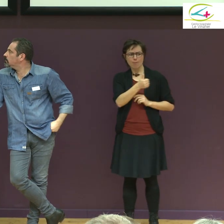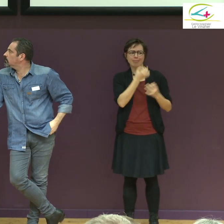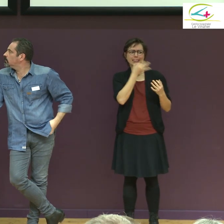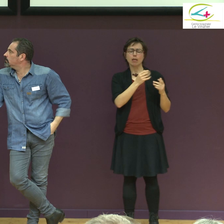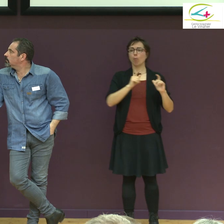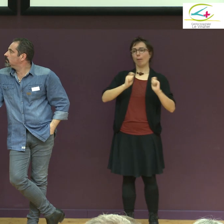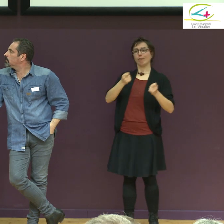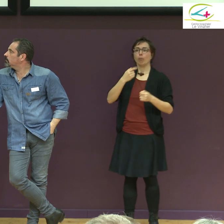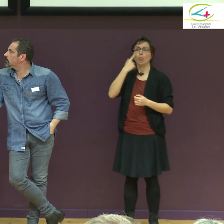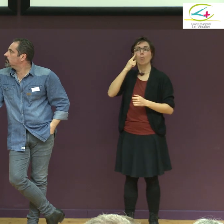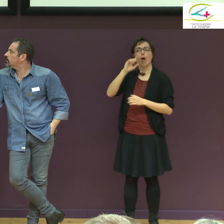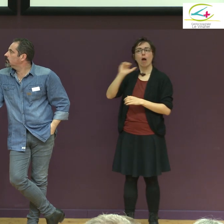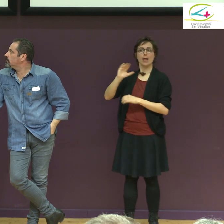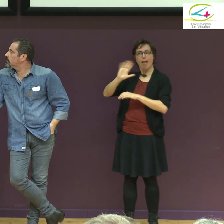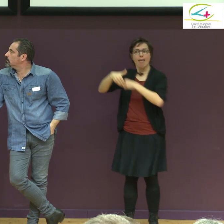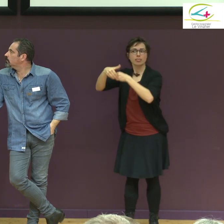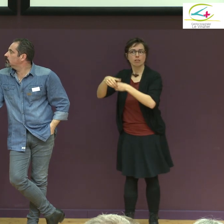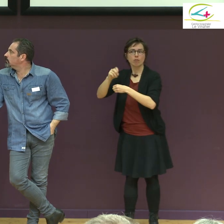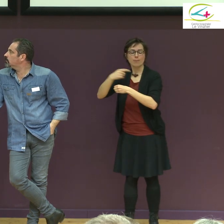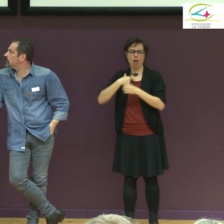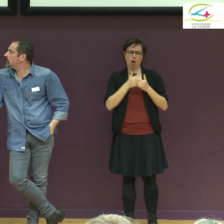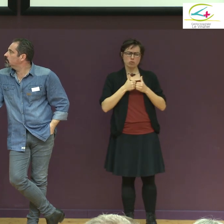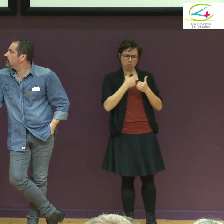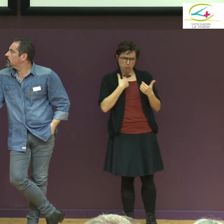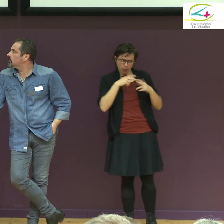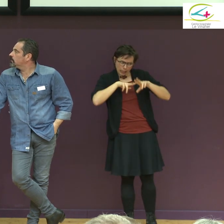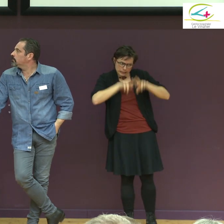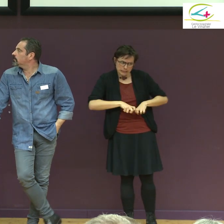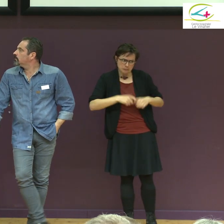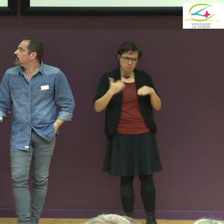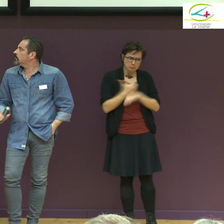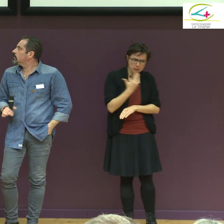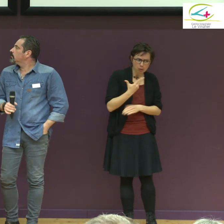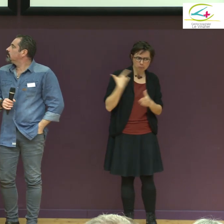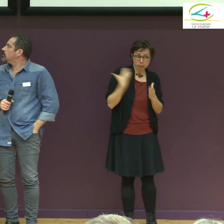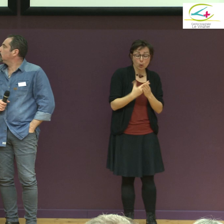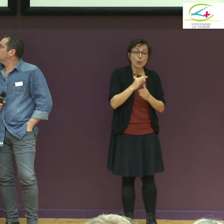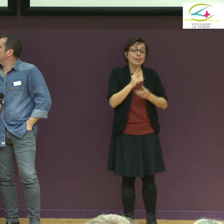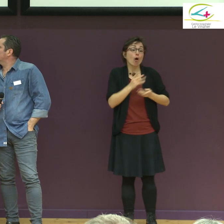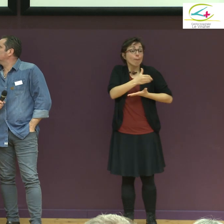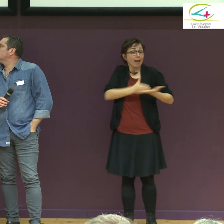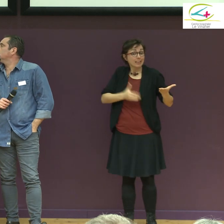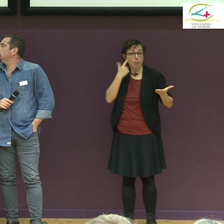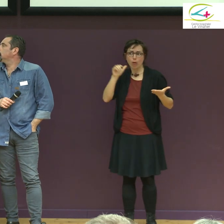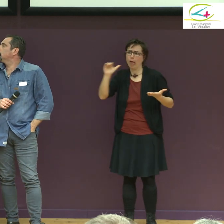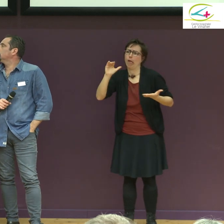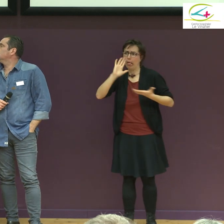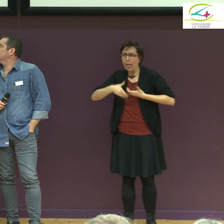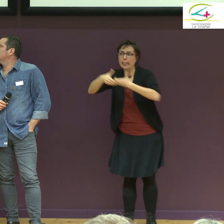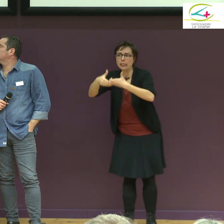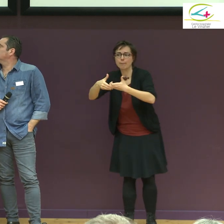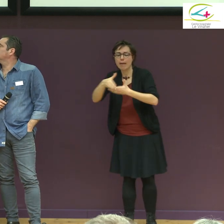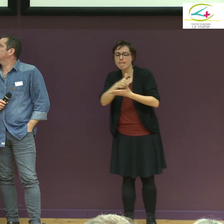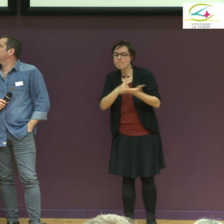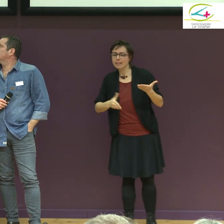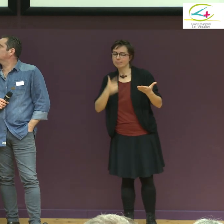mais ensemble, on va voir comment est-ce qu'on peut comprendre ce qui s'est passé. Effectivement, il y a peut-être une part d'appel à l'aide, mais il y a quelque chose qui, pour nous, est inquiétant, est un